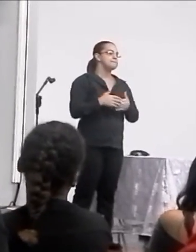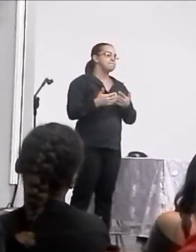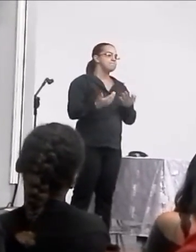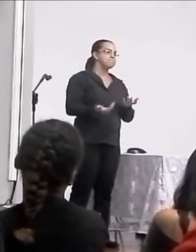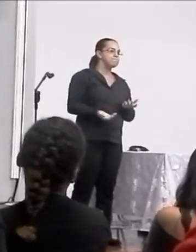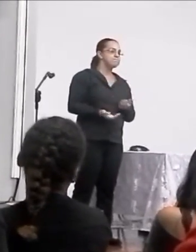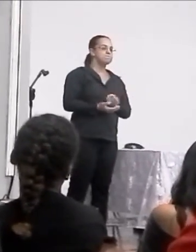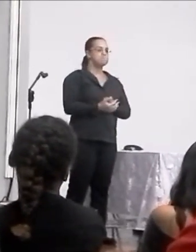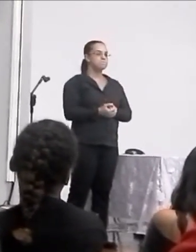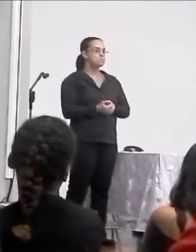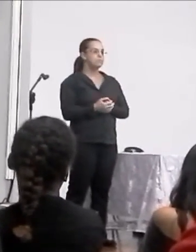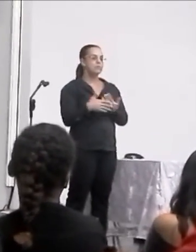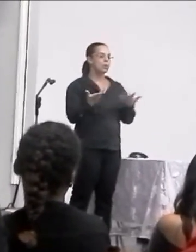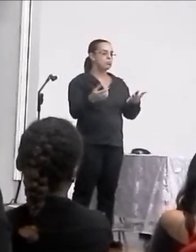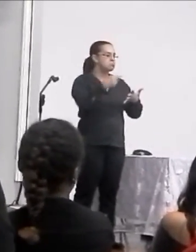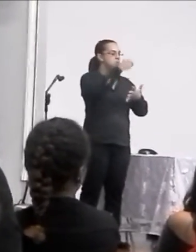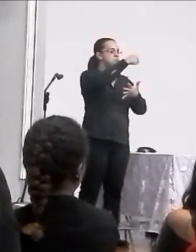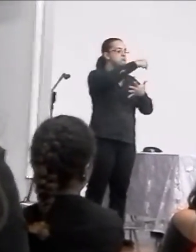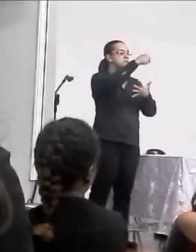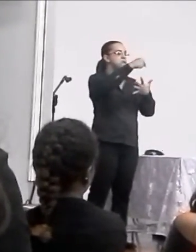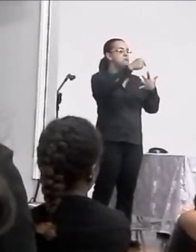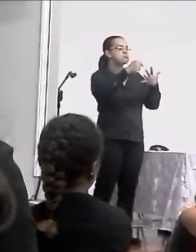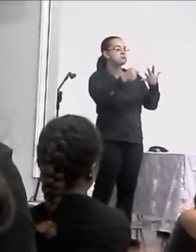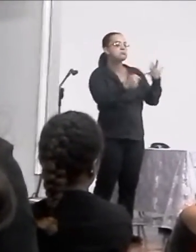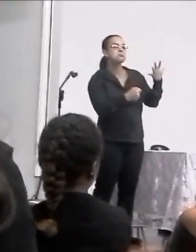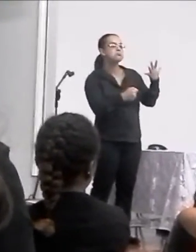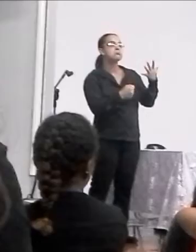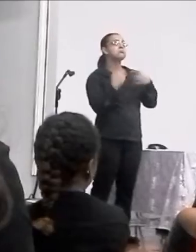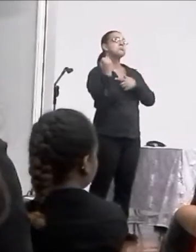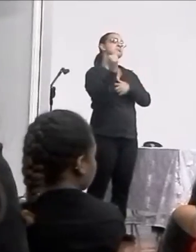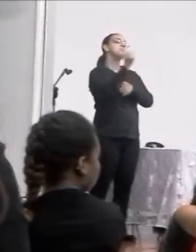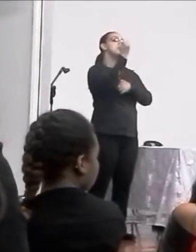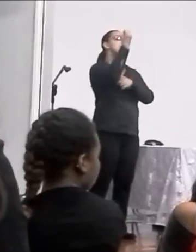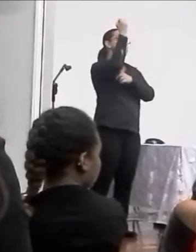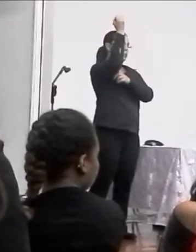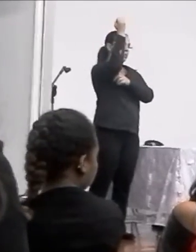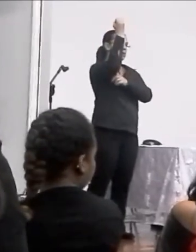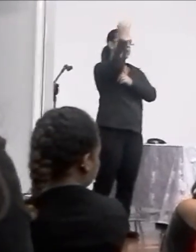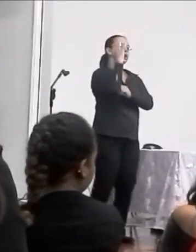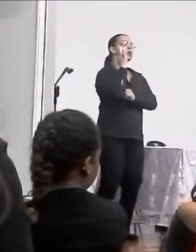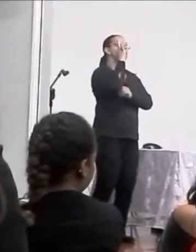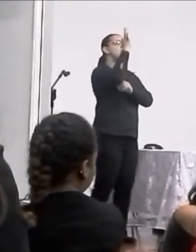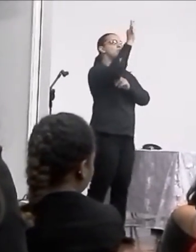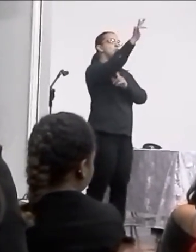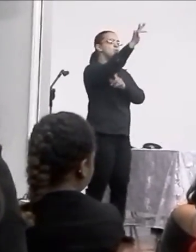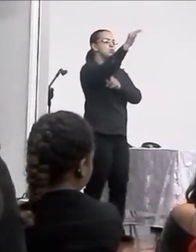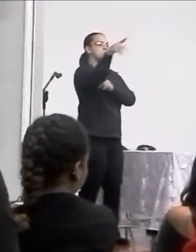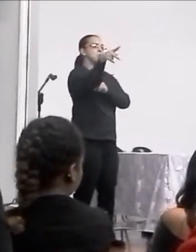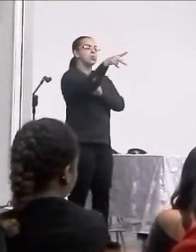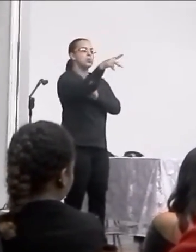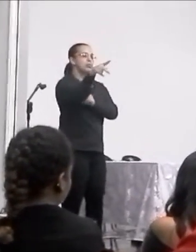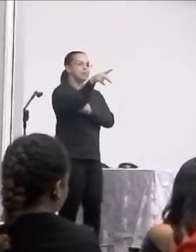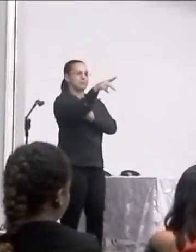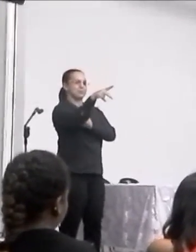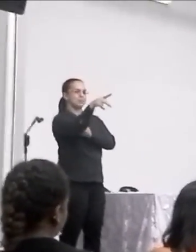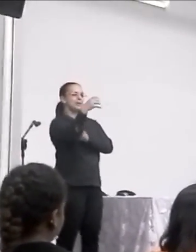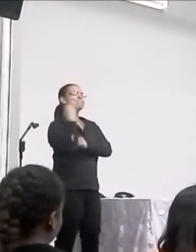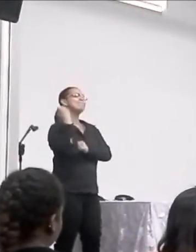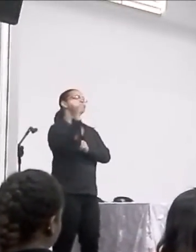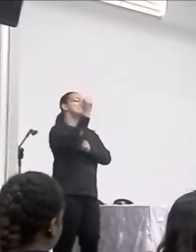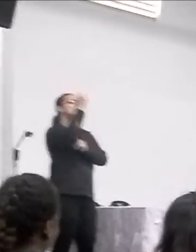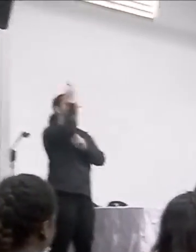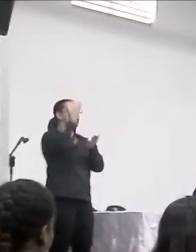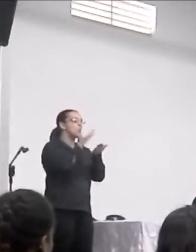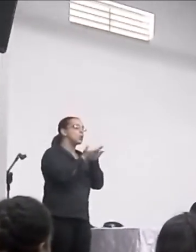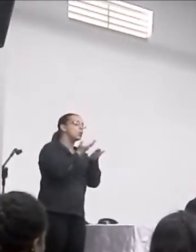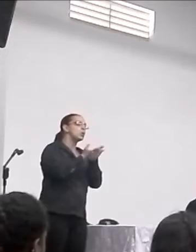alguns critérios para a formação profissional ou não profissional dos futuros professores? Qual deveria ser,